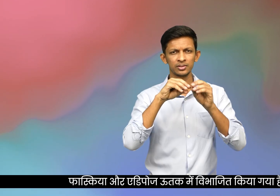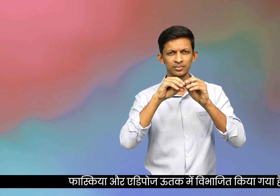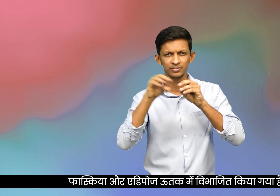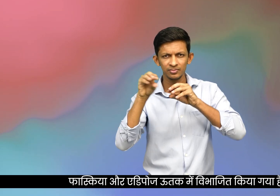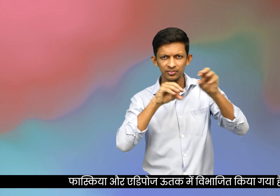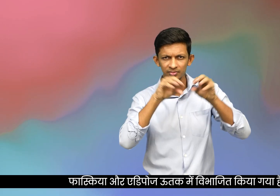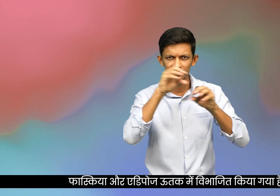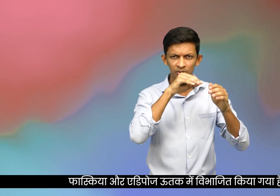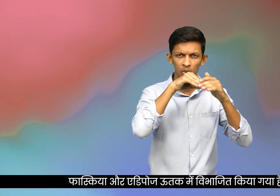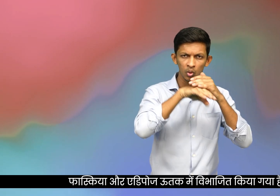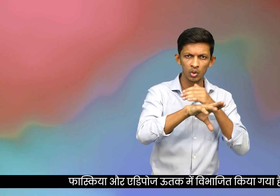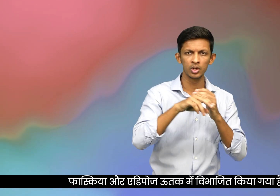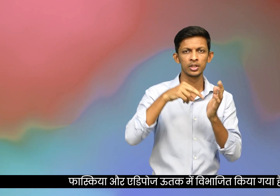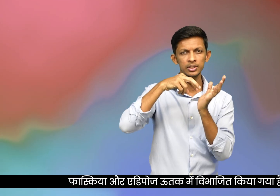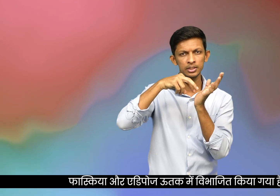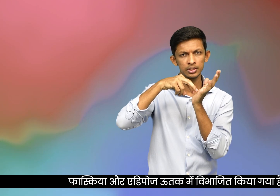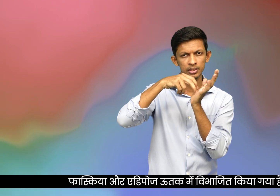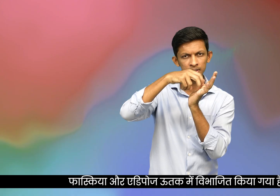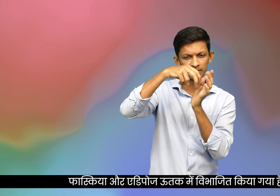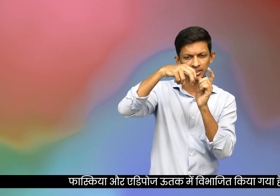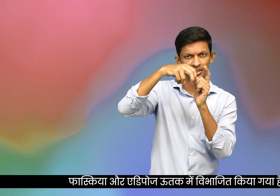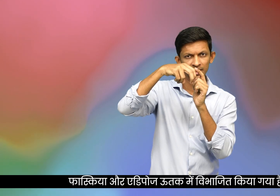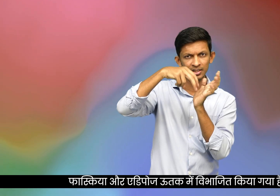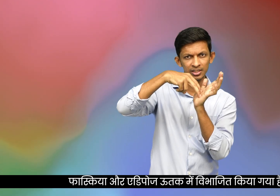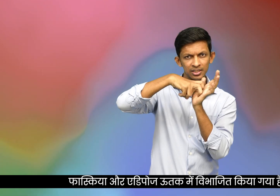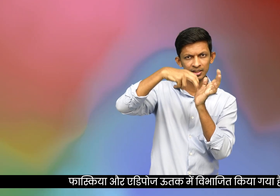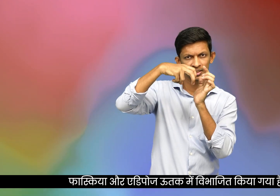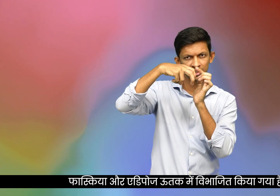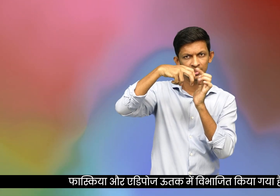ऊतक में विभाजित किया गया है। सही।